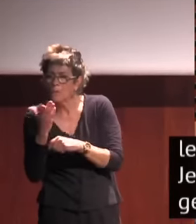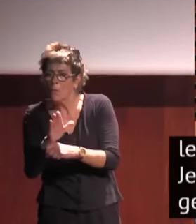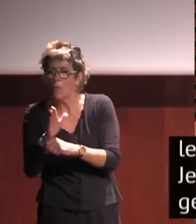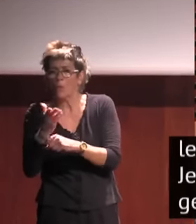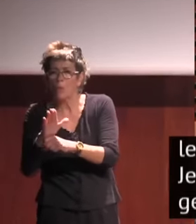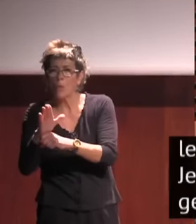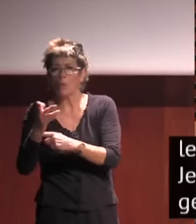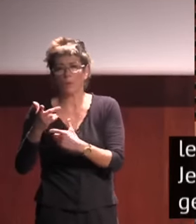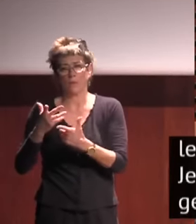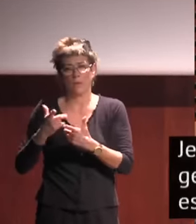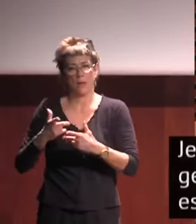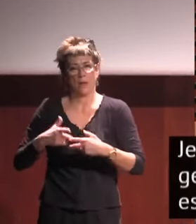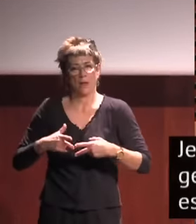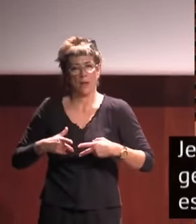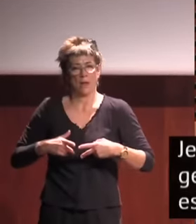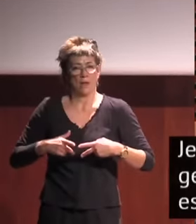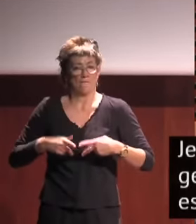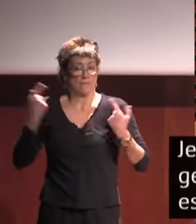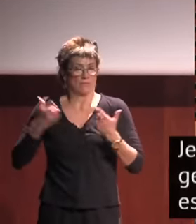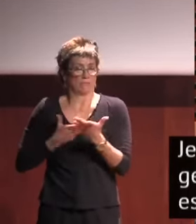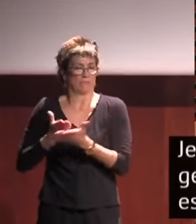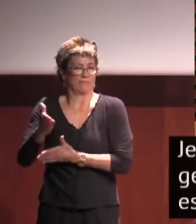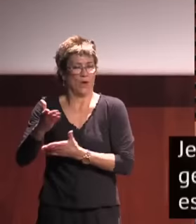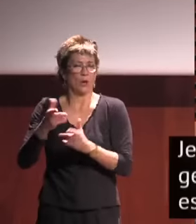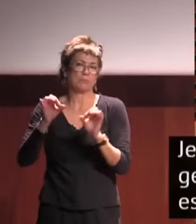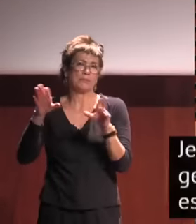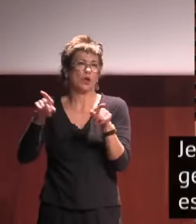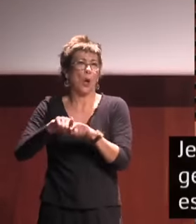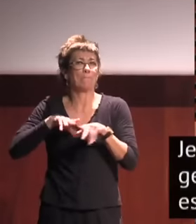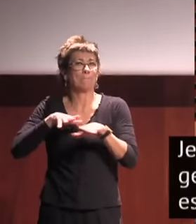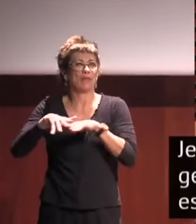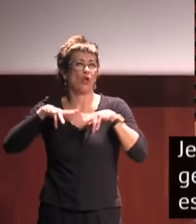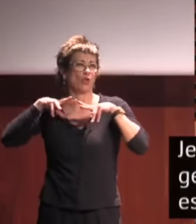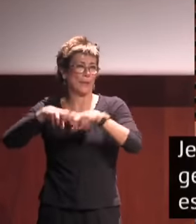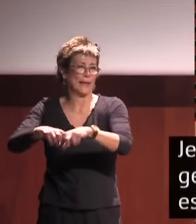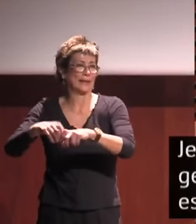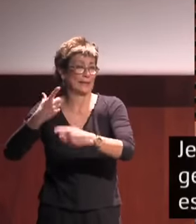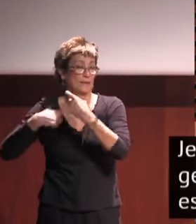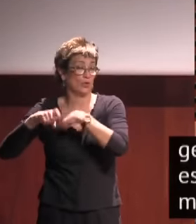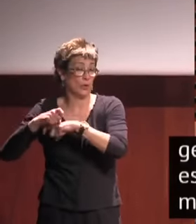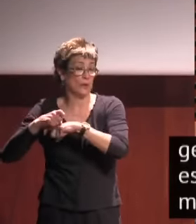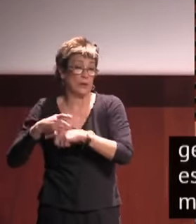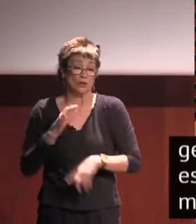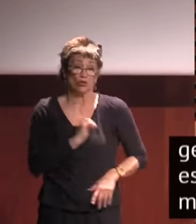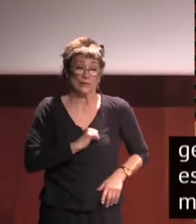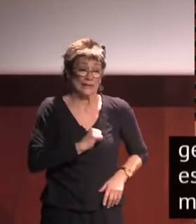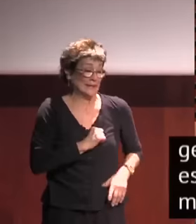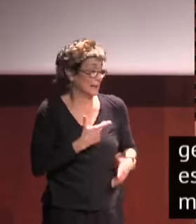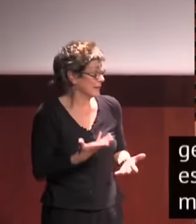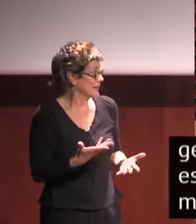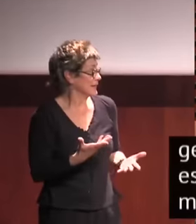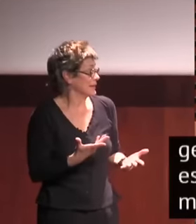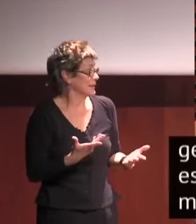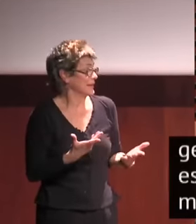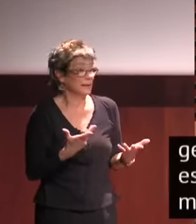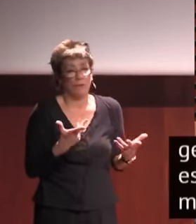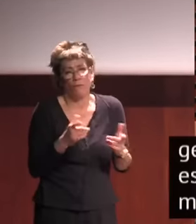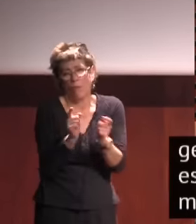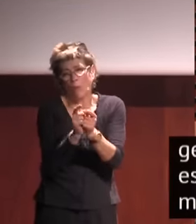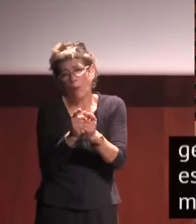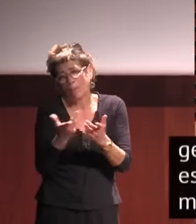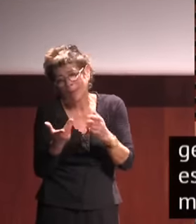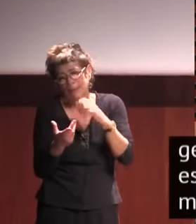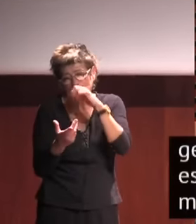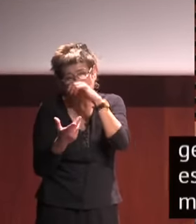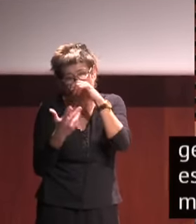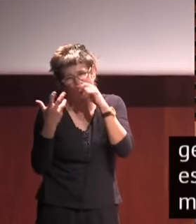justement l'usage de la biographie comme méthode d'enquête, notamment historique. Je suis désolée, je vais le faire très court, mais